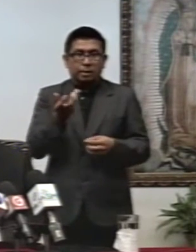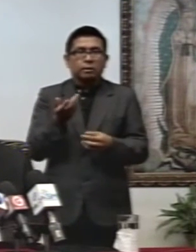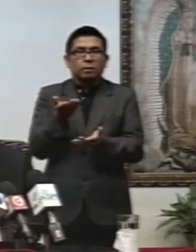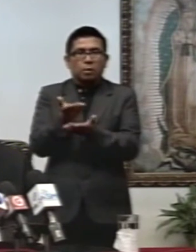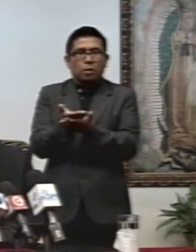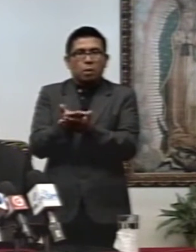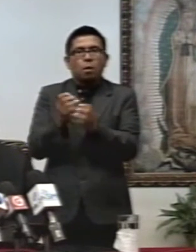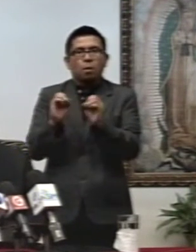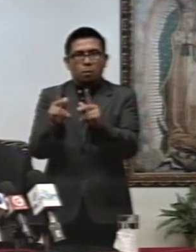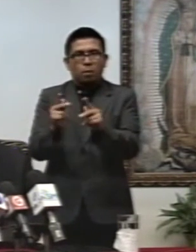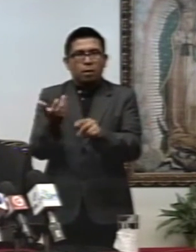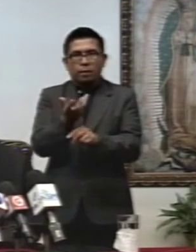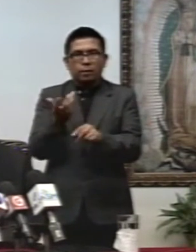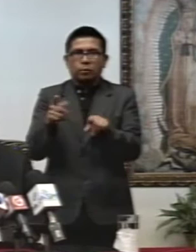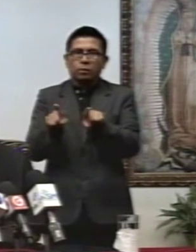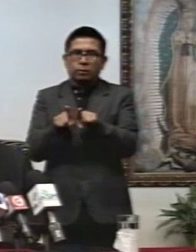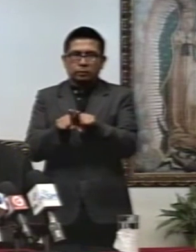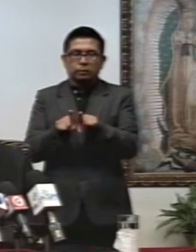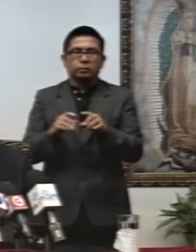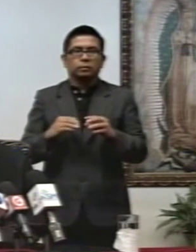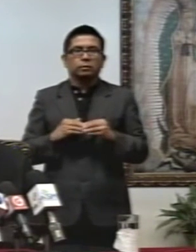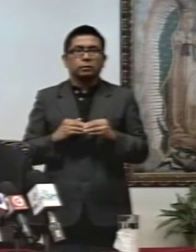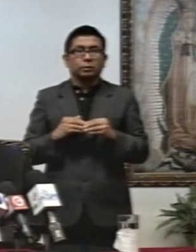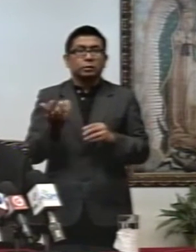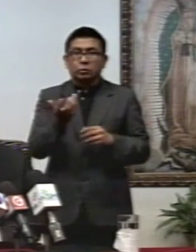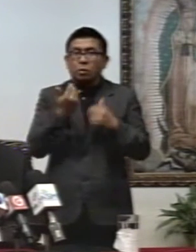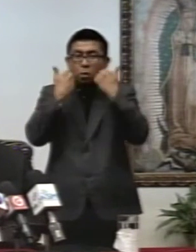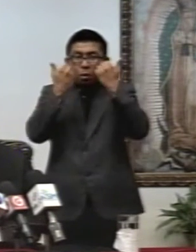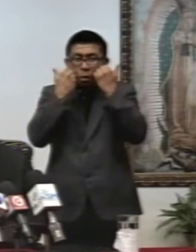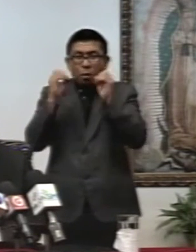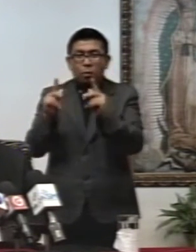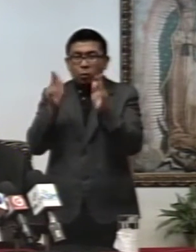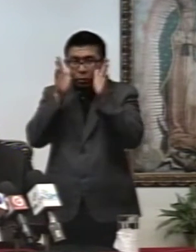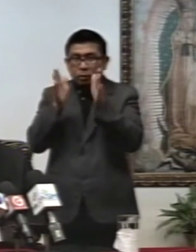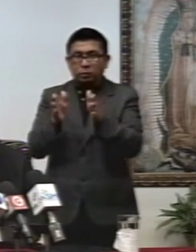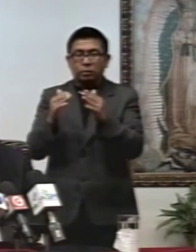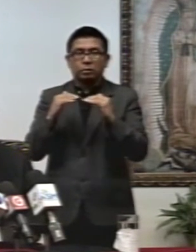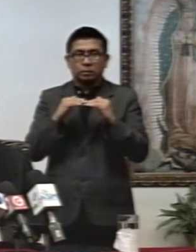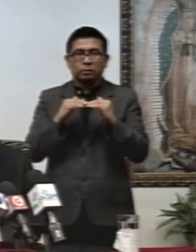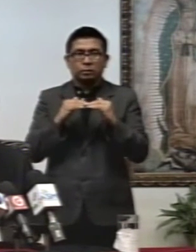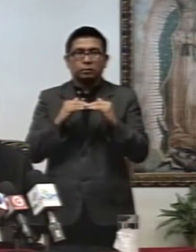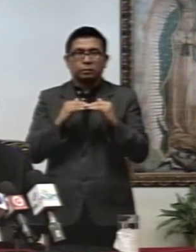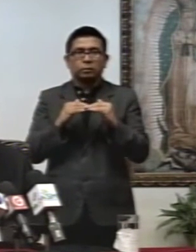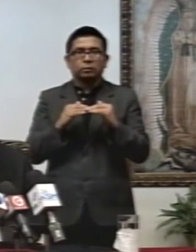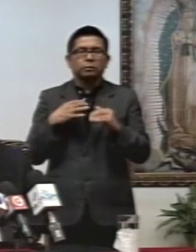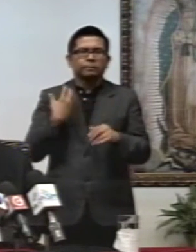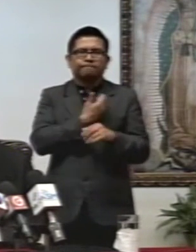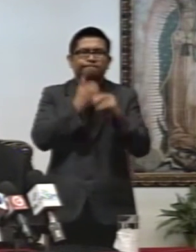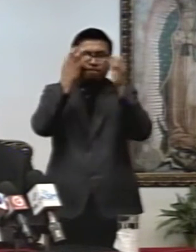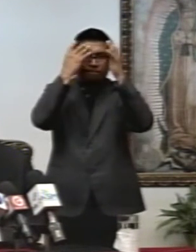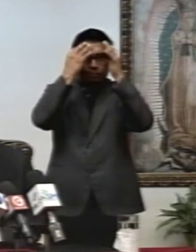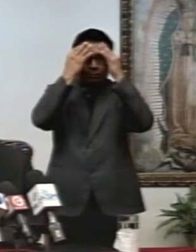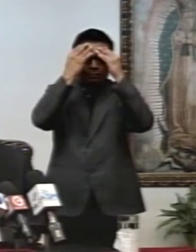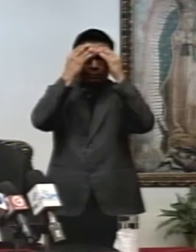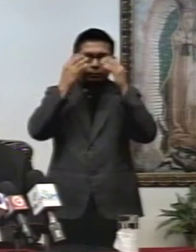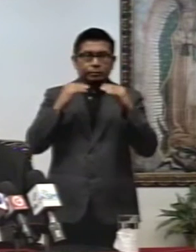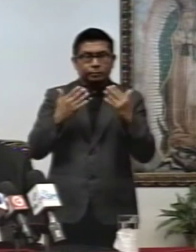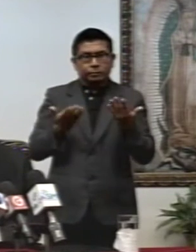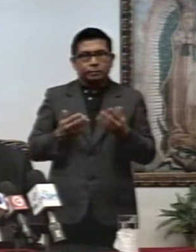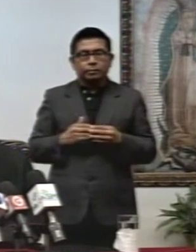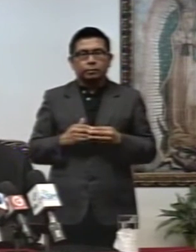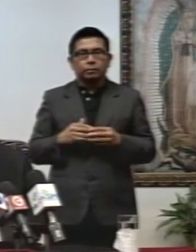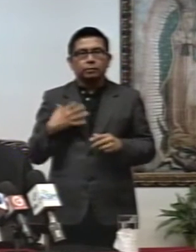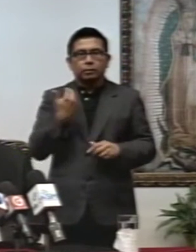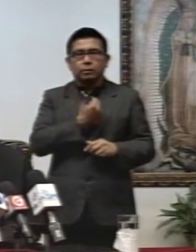de superación a nuestros hermanos, sobre todo a los jóvenes. Ojalá, pero que nos preocupa mucho, por supuesto que sí. Y